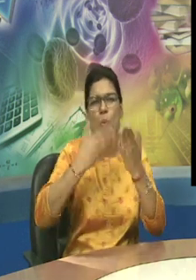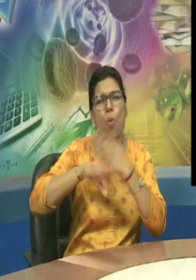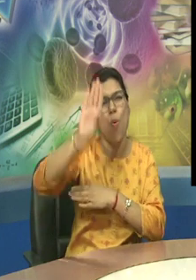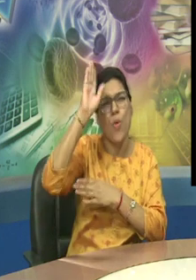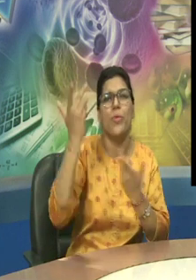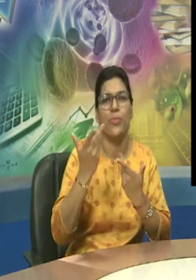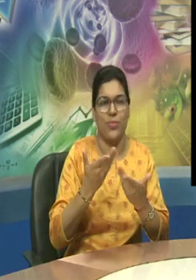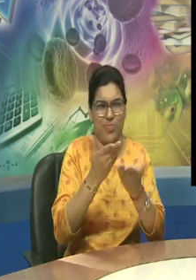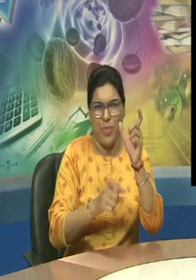वह ईश्वर को